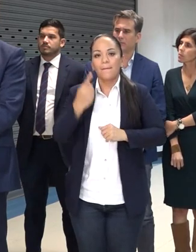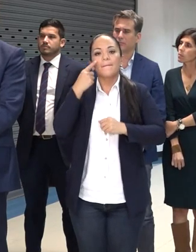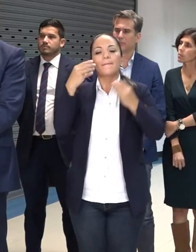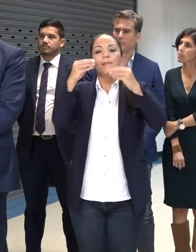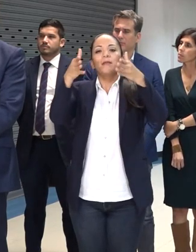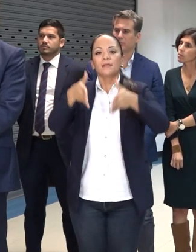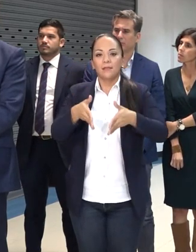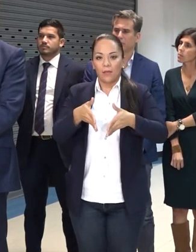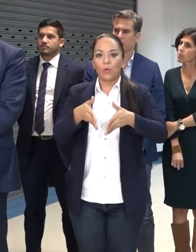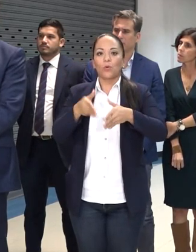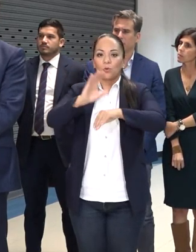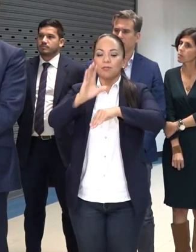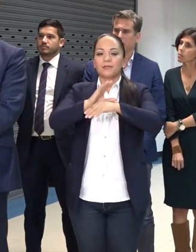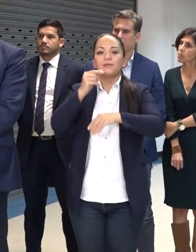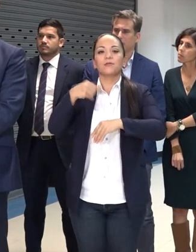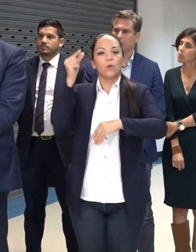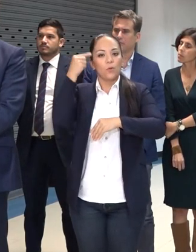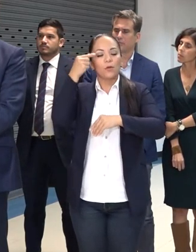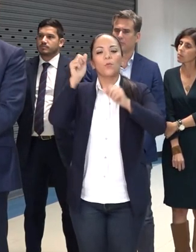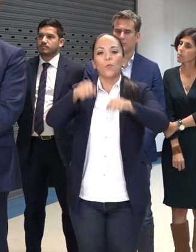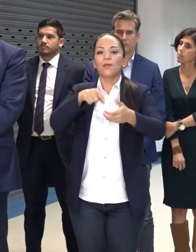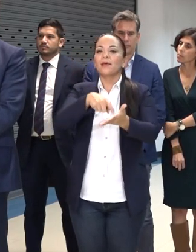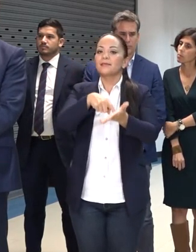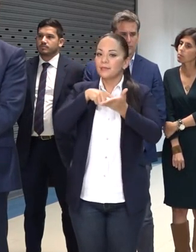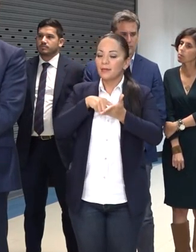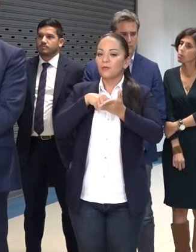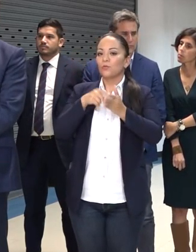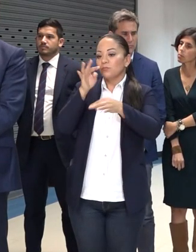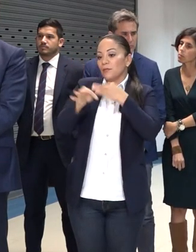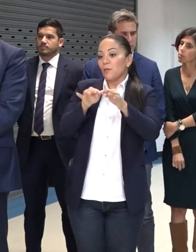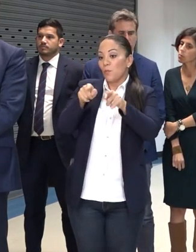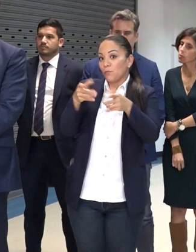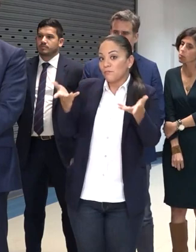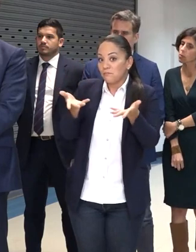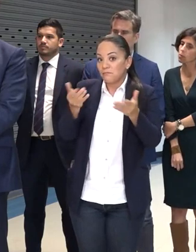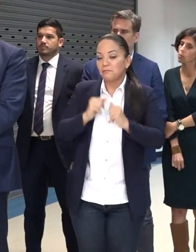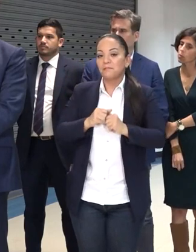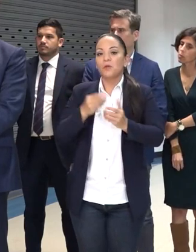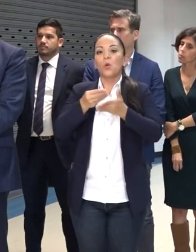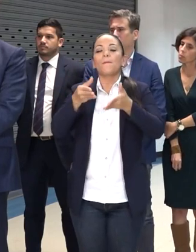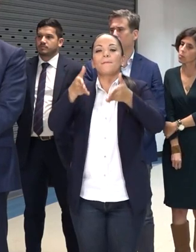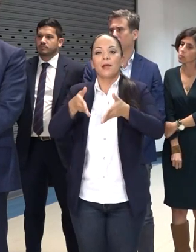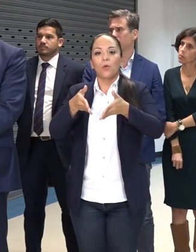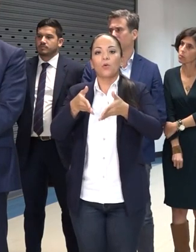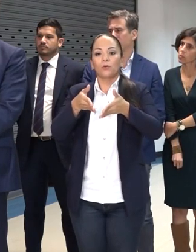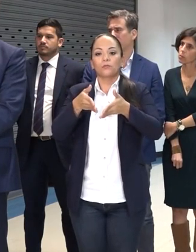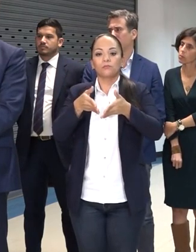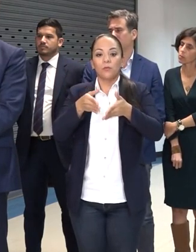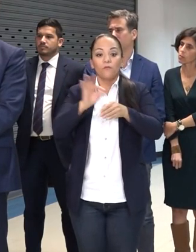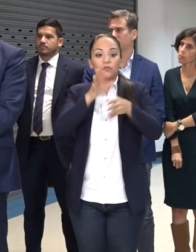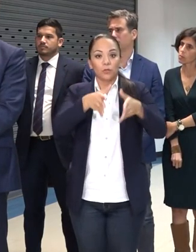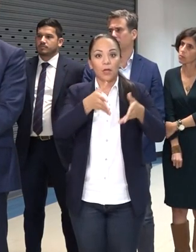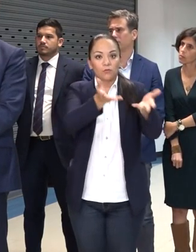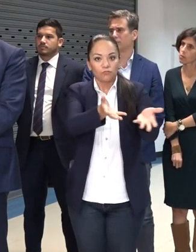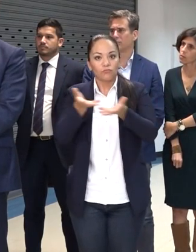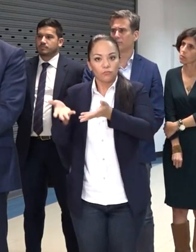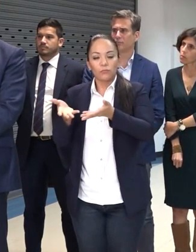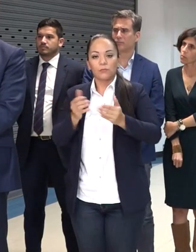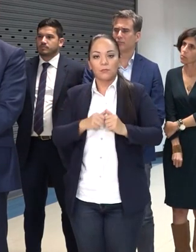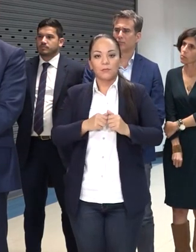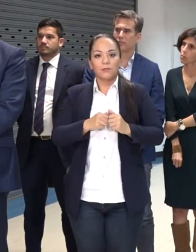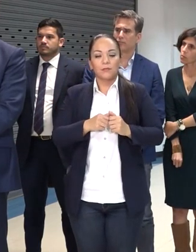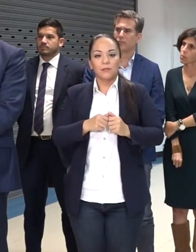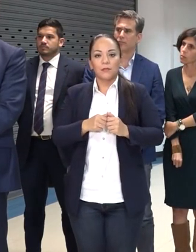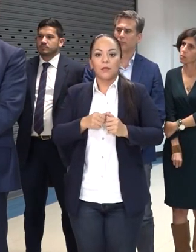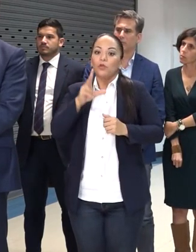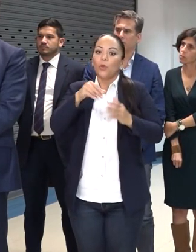el vendedor, en este caso el Consejo de Gobierno, pueda exigir una naturaleza de esto, es decir, que el comprador absorba a los empleados del banco como tal y no